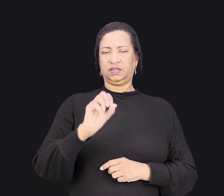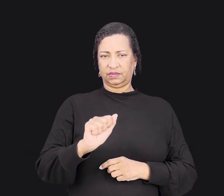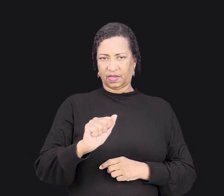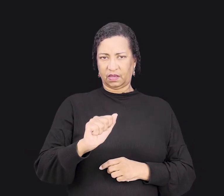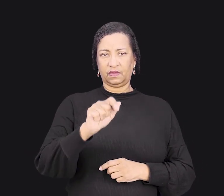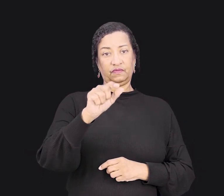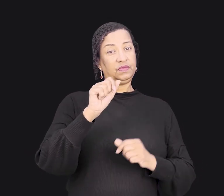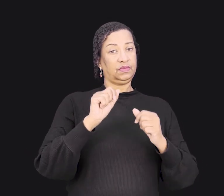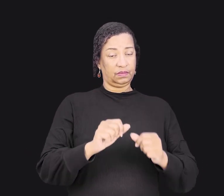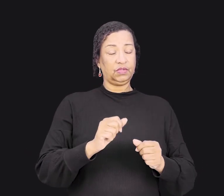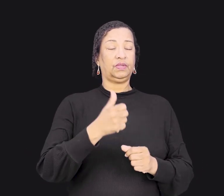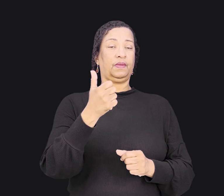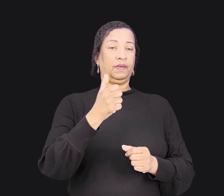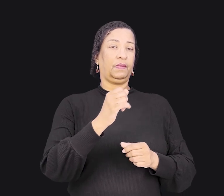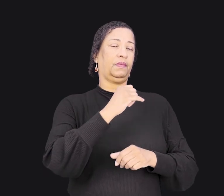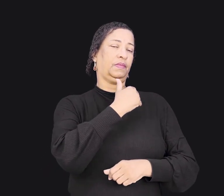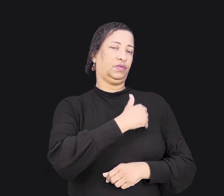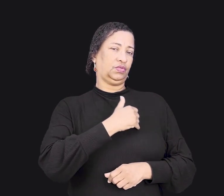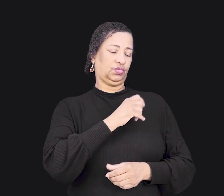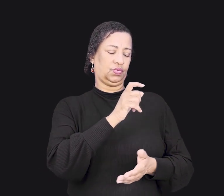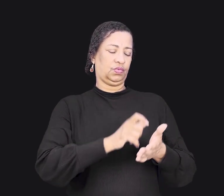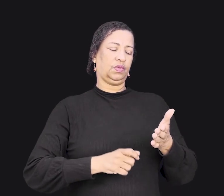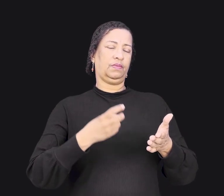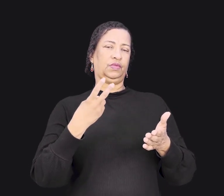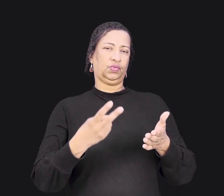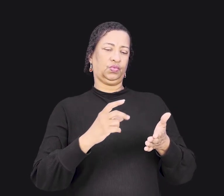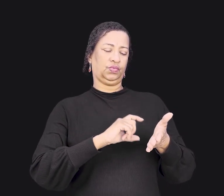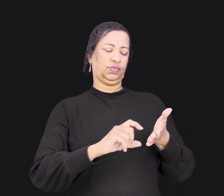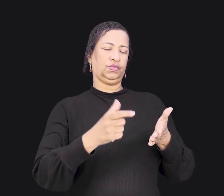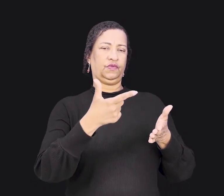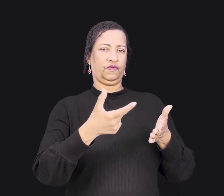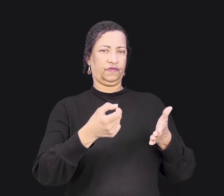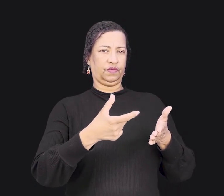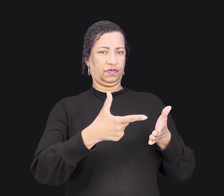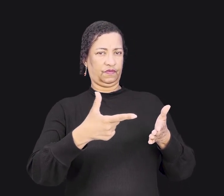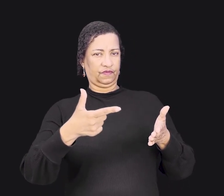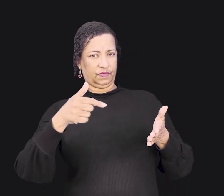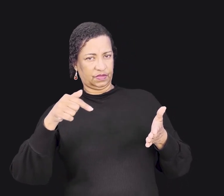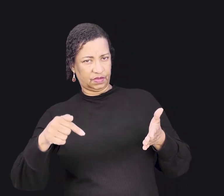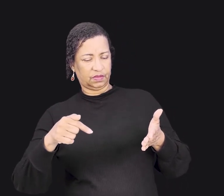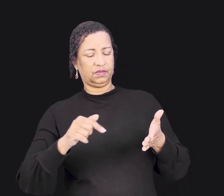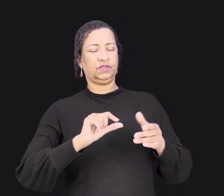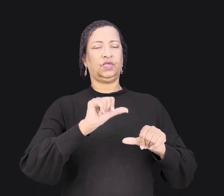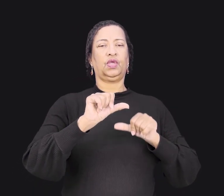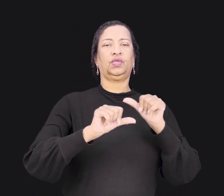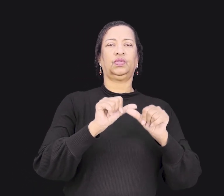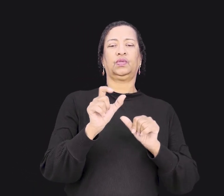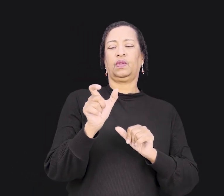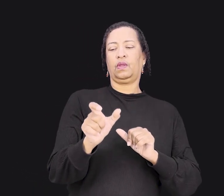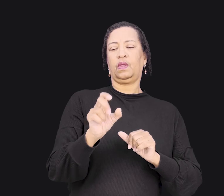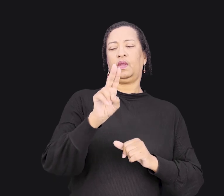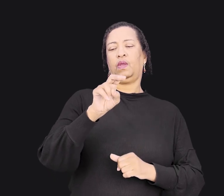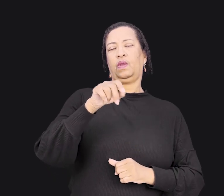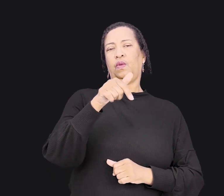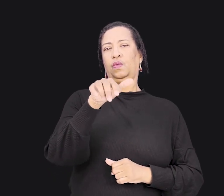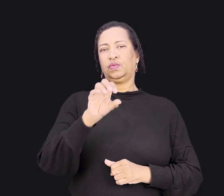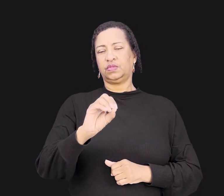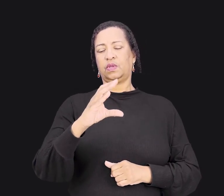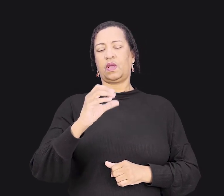1 João capítulo 2, versículos 20 e 27, trocando a palavra unção por carisma. Em 1 Coríntios